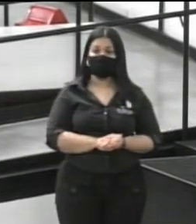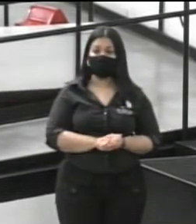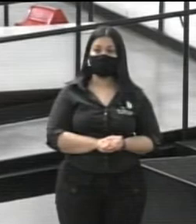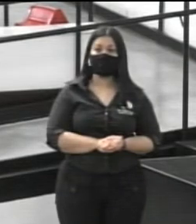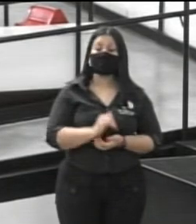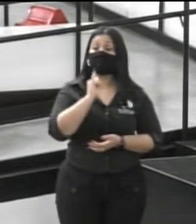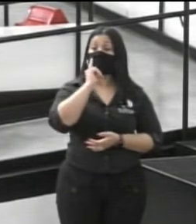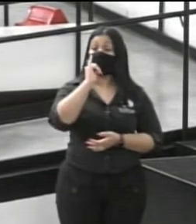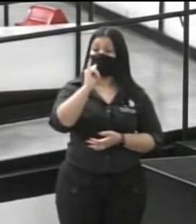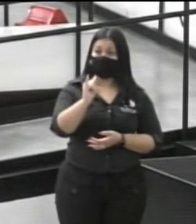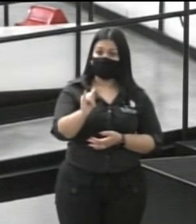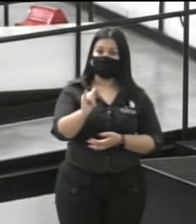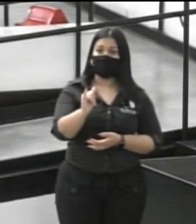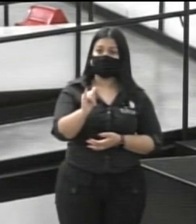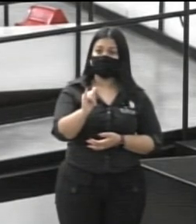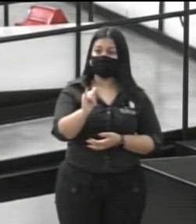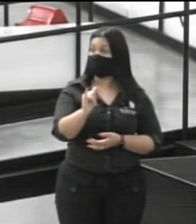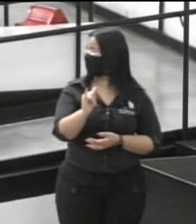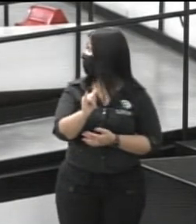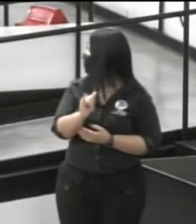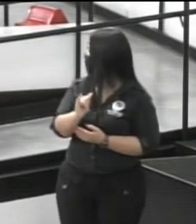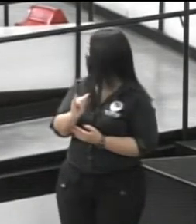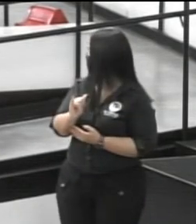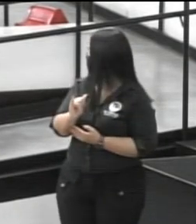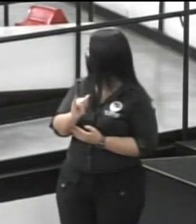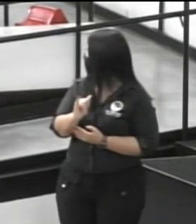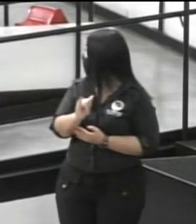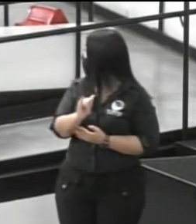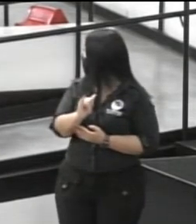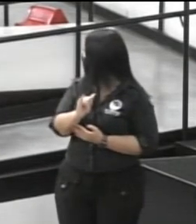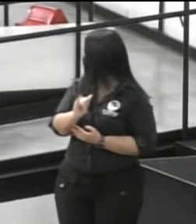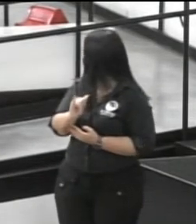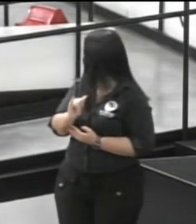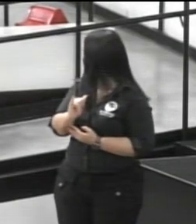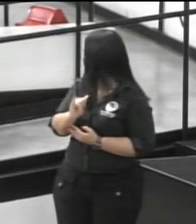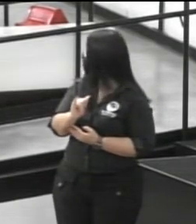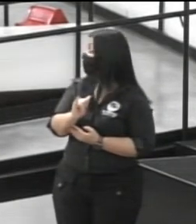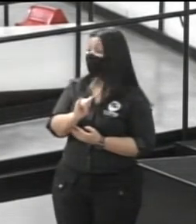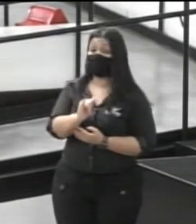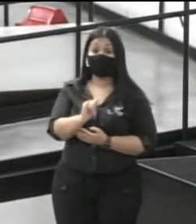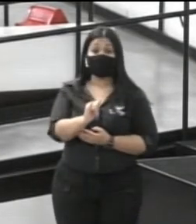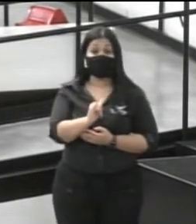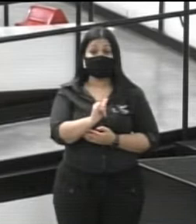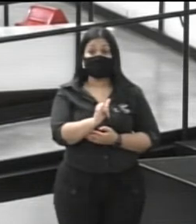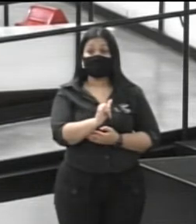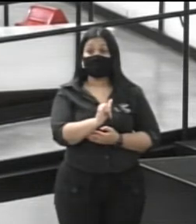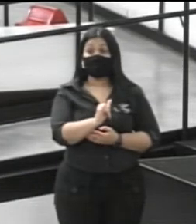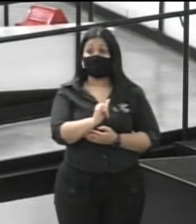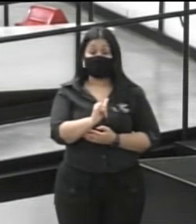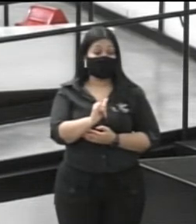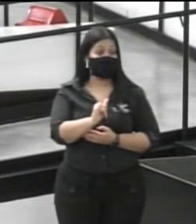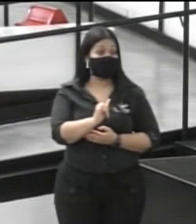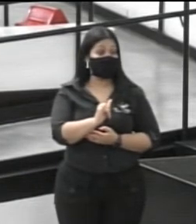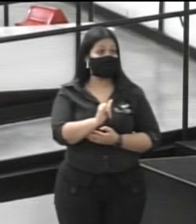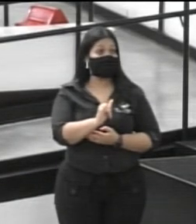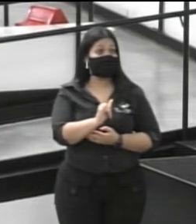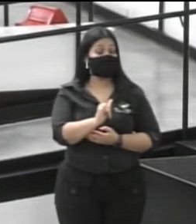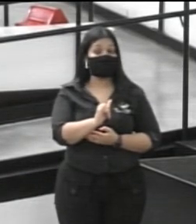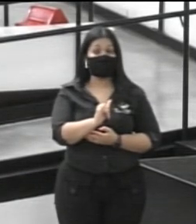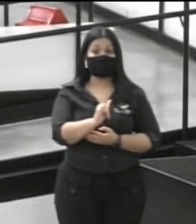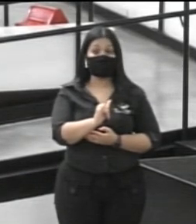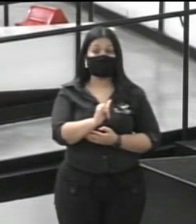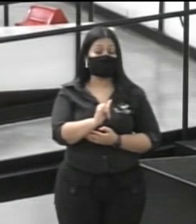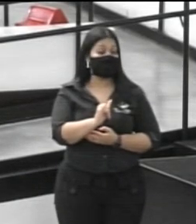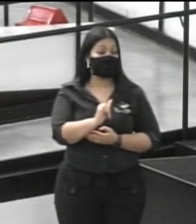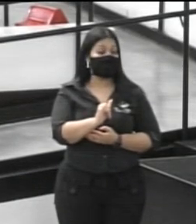ressaltar... Por favor. O vereador está falando, por favor. Por favor. O que eu quero